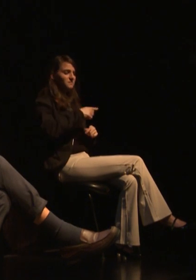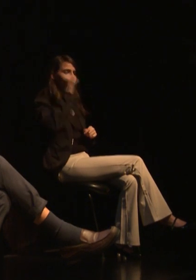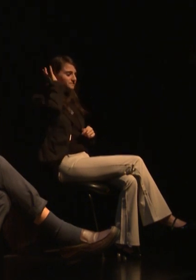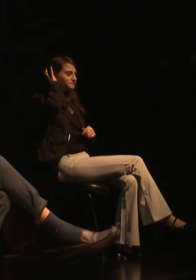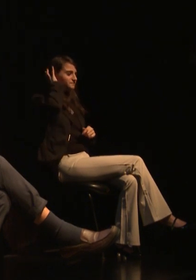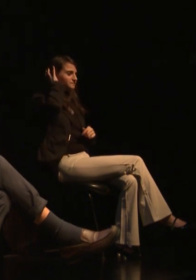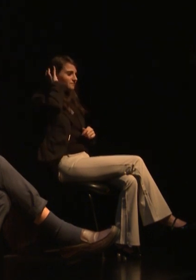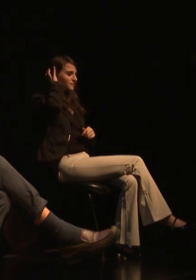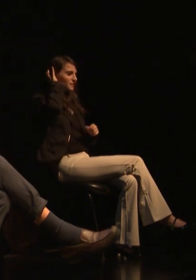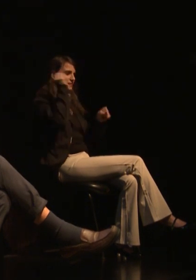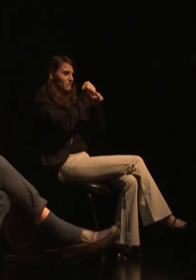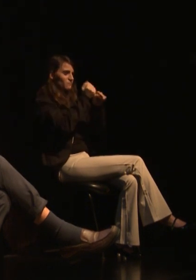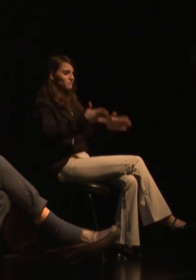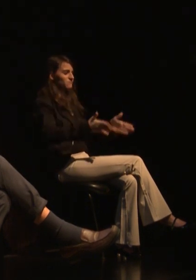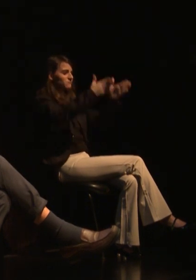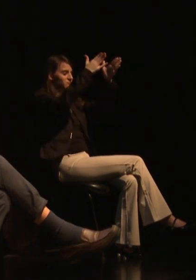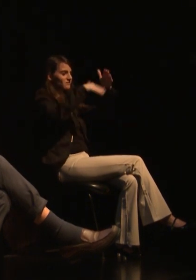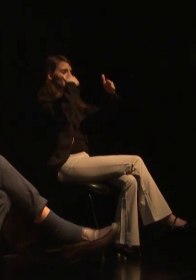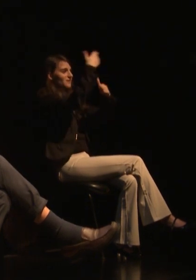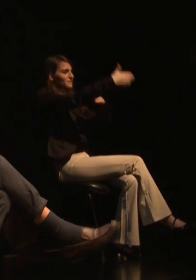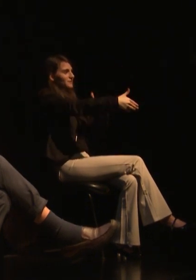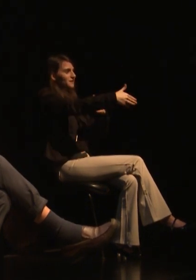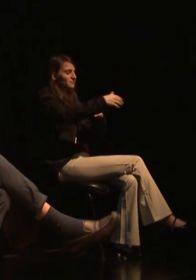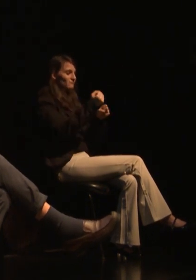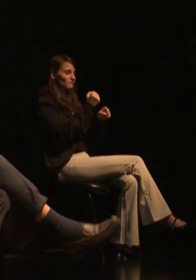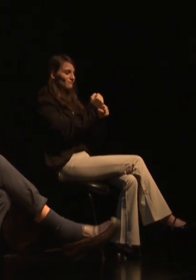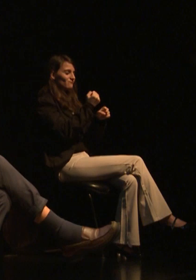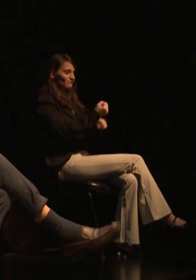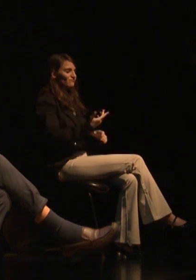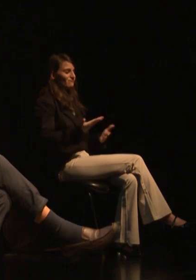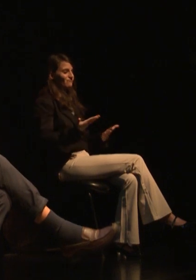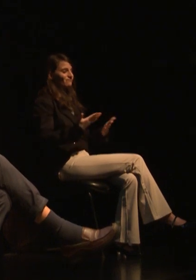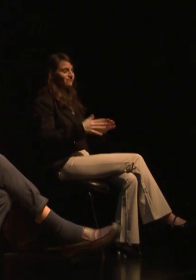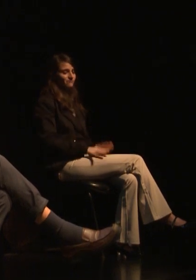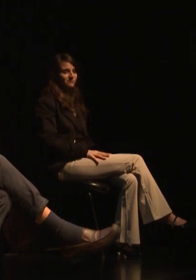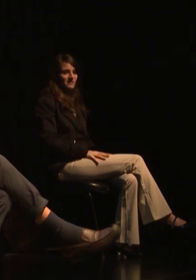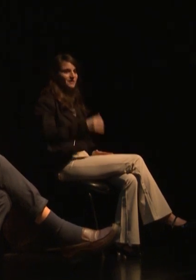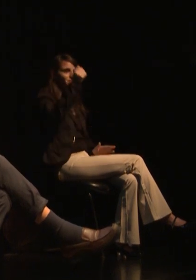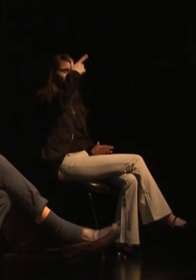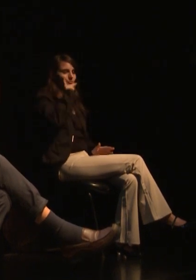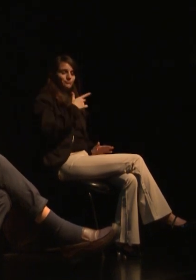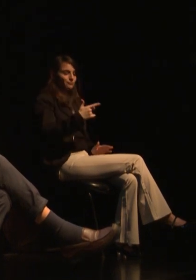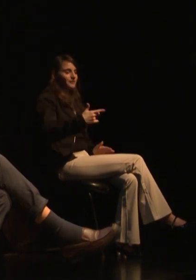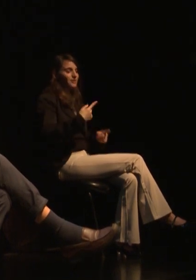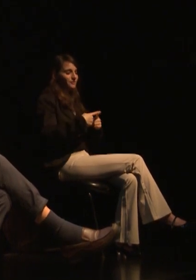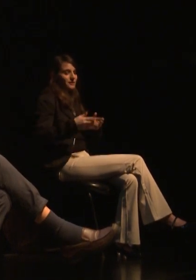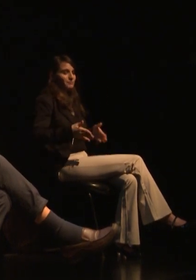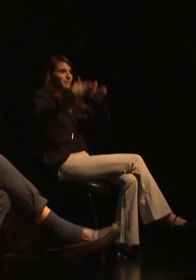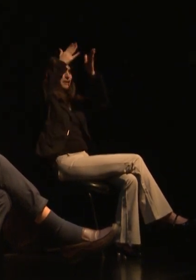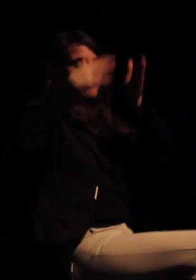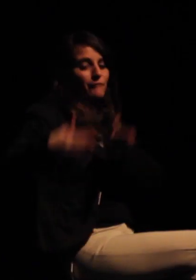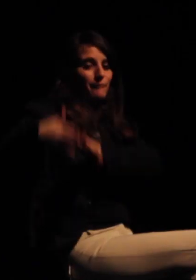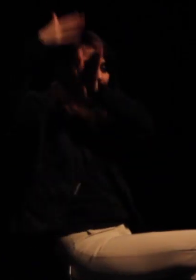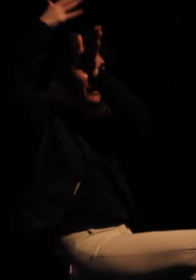frente. Hã? Uma obra infernal na frente. E uma obra, agora 2. O meu sol vai desaparecer, porque 2 monstros